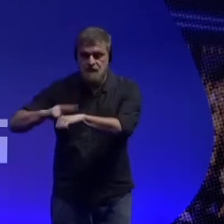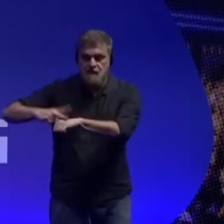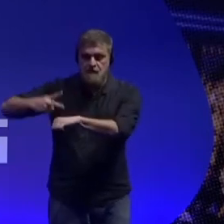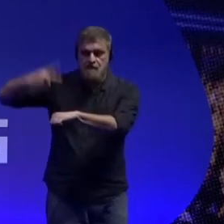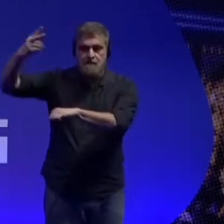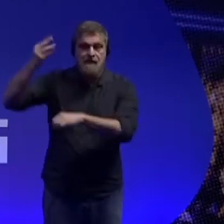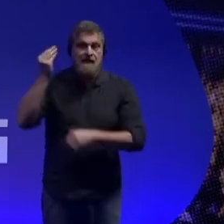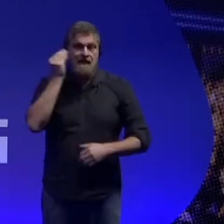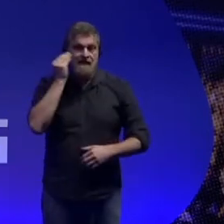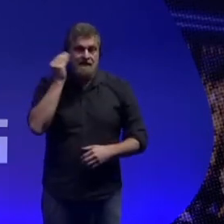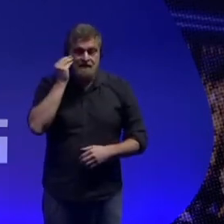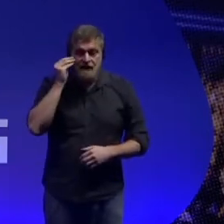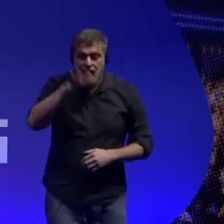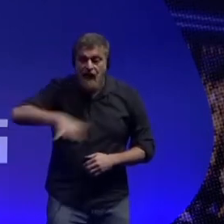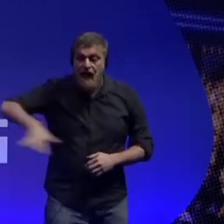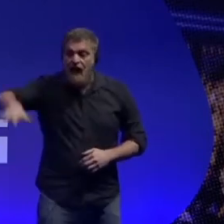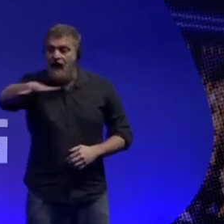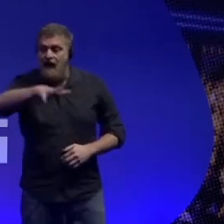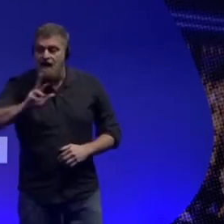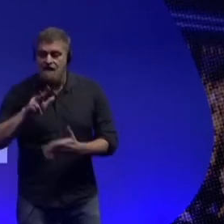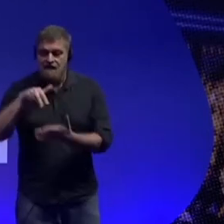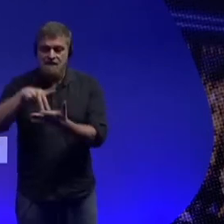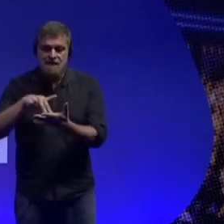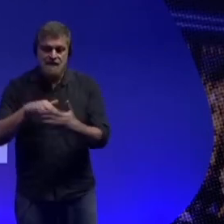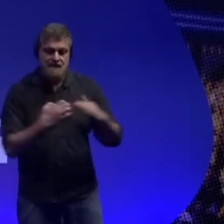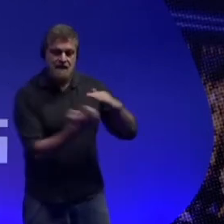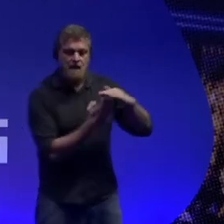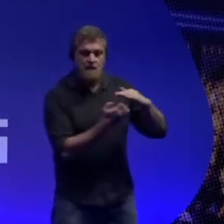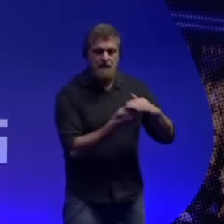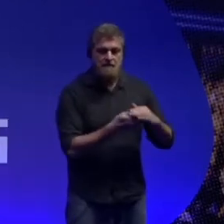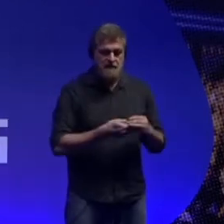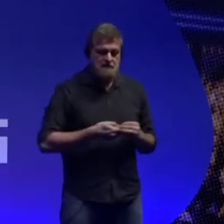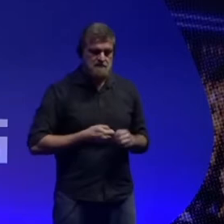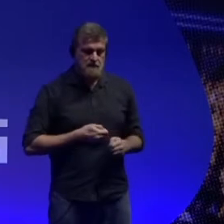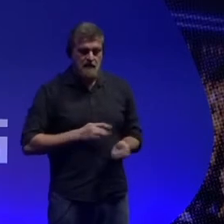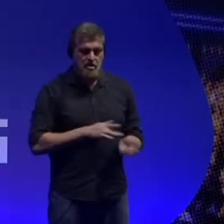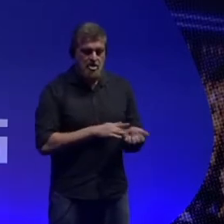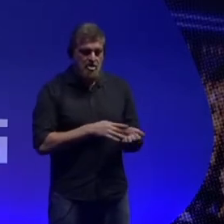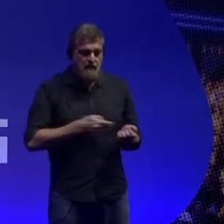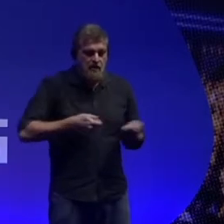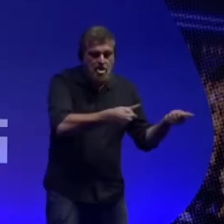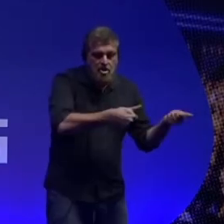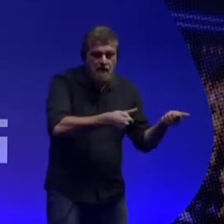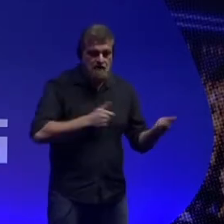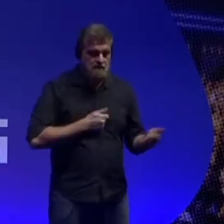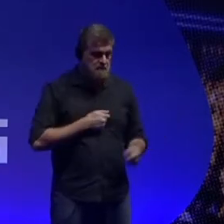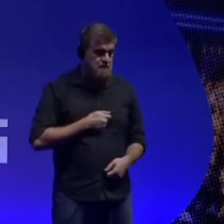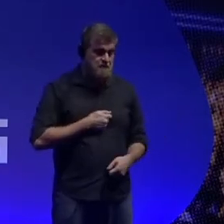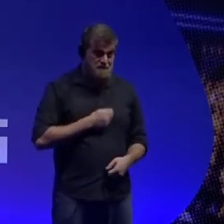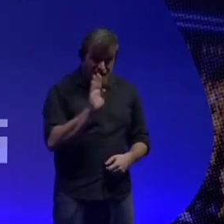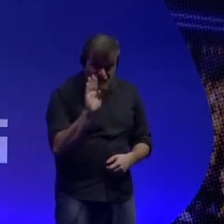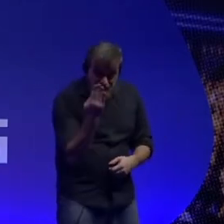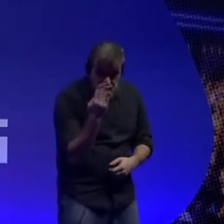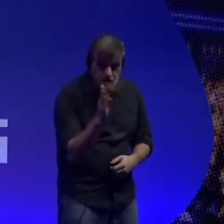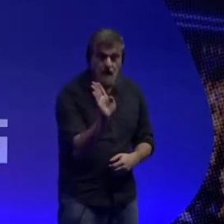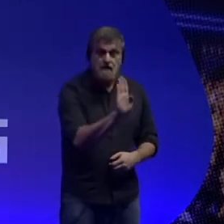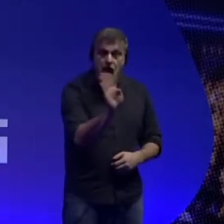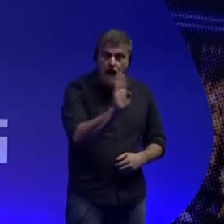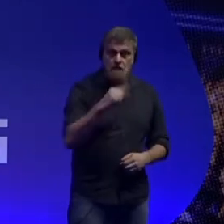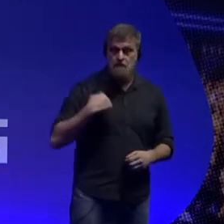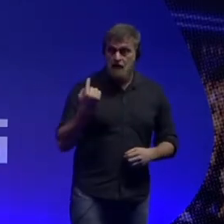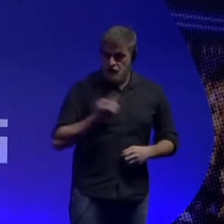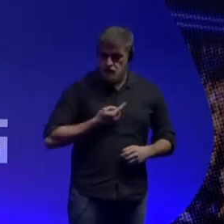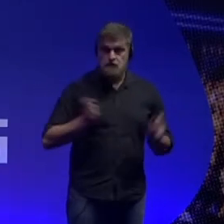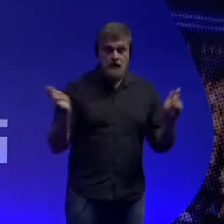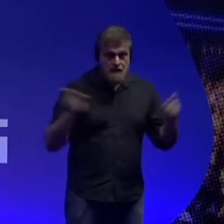a temperatura da água do mercado, não é trair a sua empresa. Não é trair o seu chefe. Todo mundo faz isso